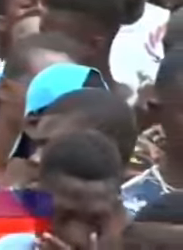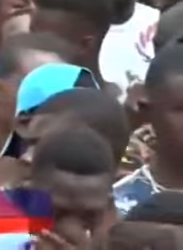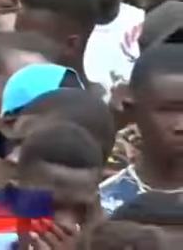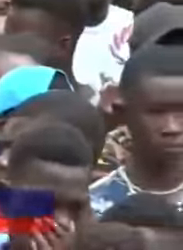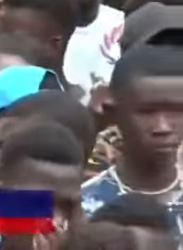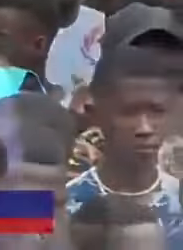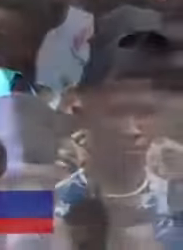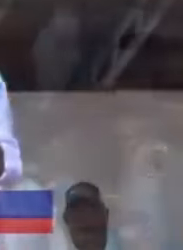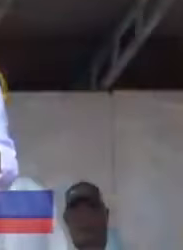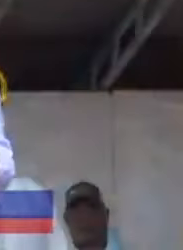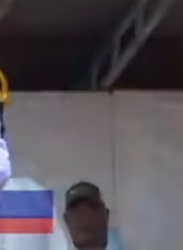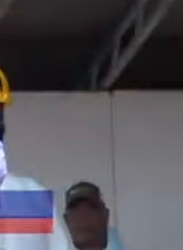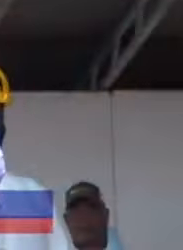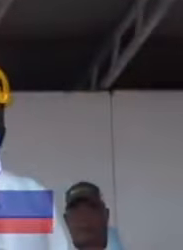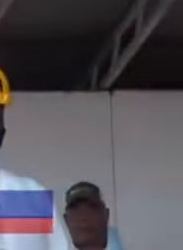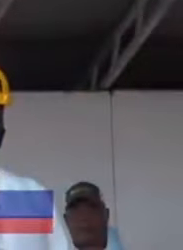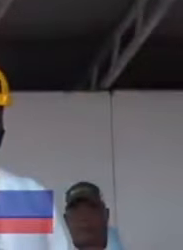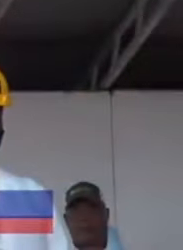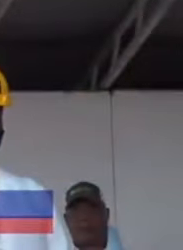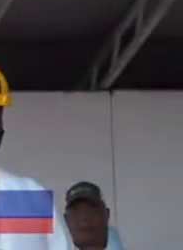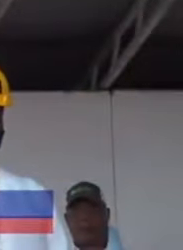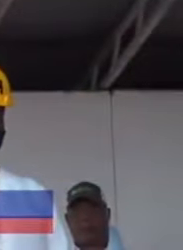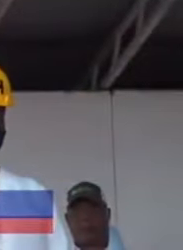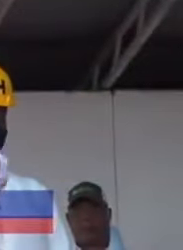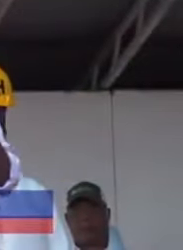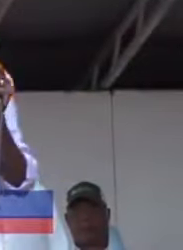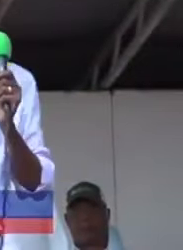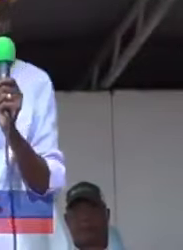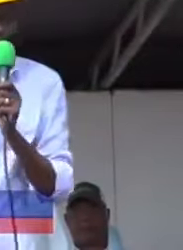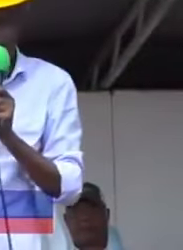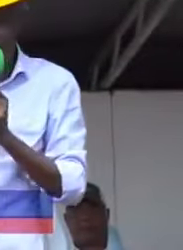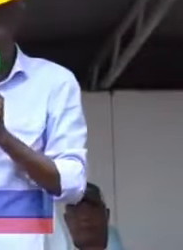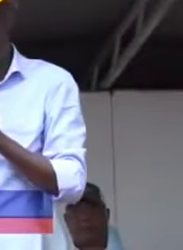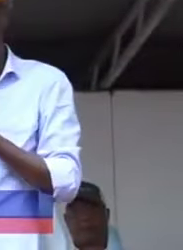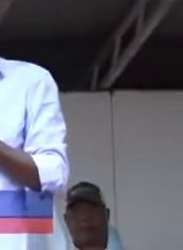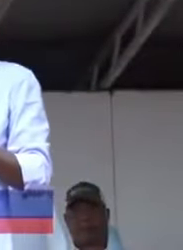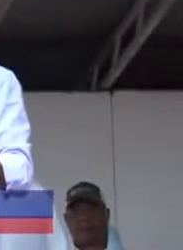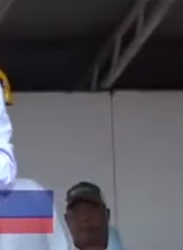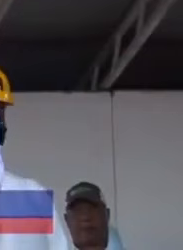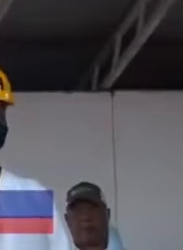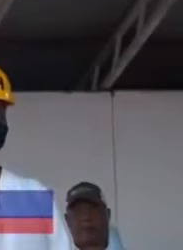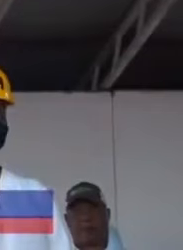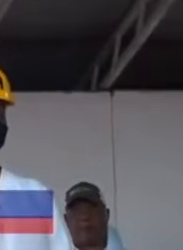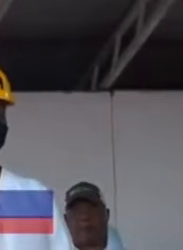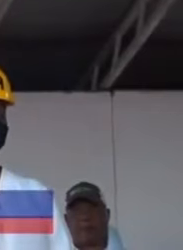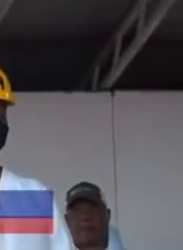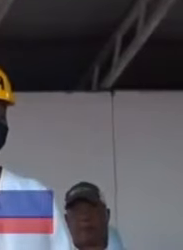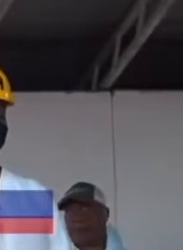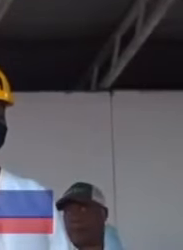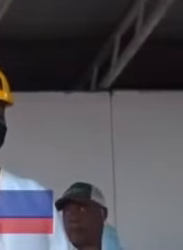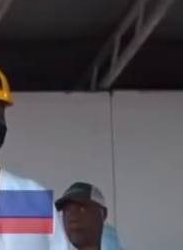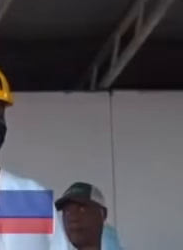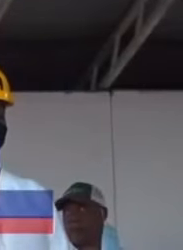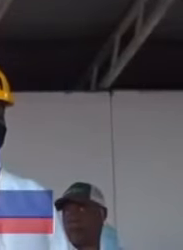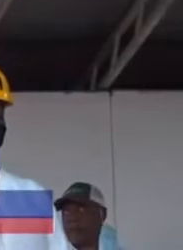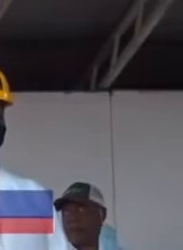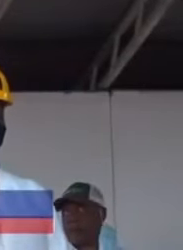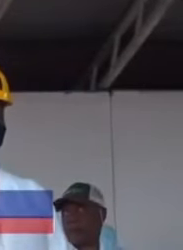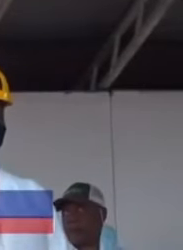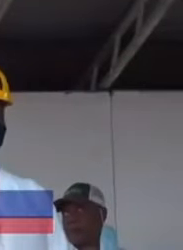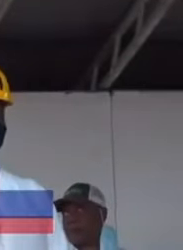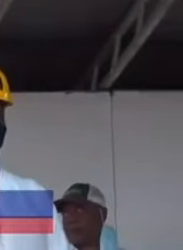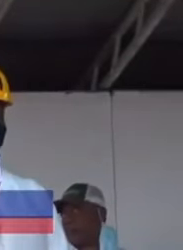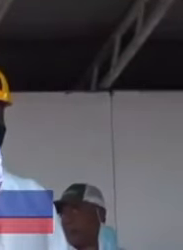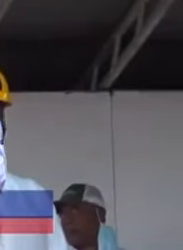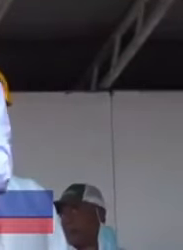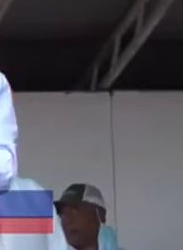Banque mondiale, ça veut dire coordonnateur Banque mondiale. Dans le pays d'Haïti, les Haïtiens qui sont responsables